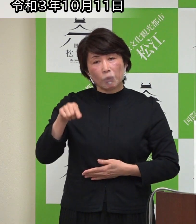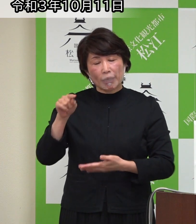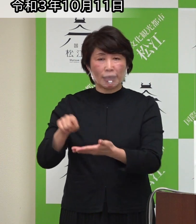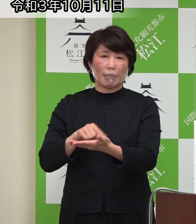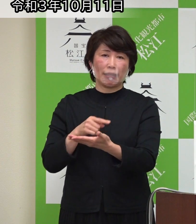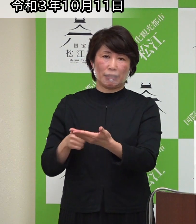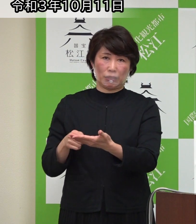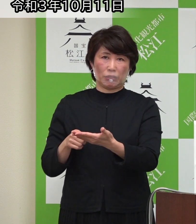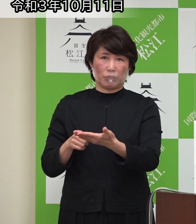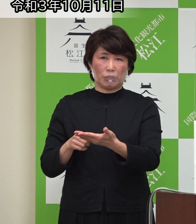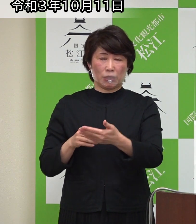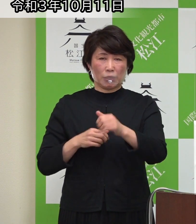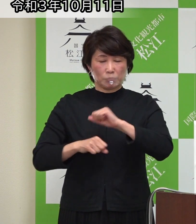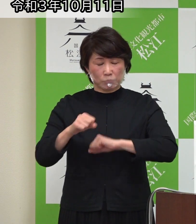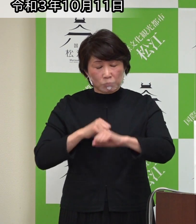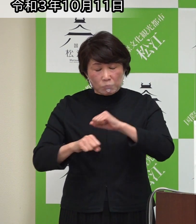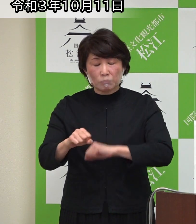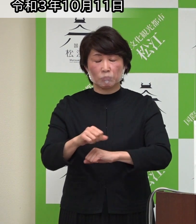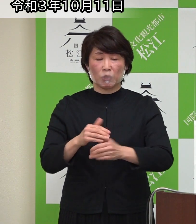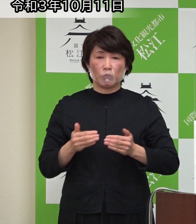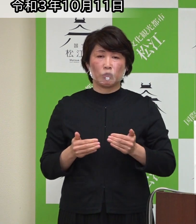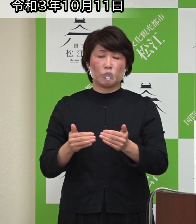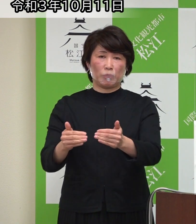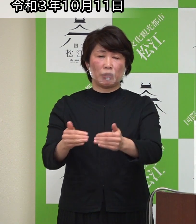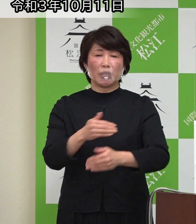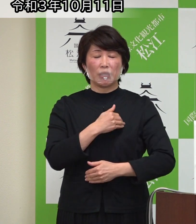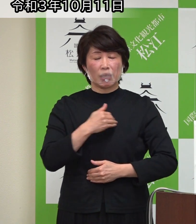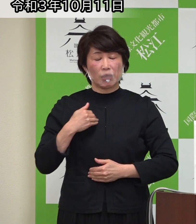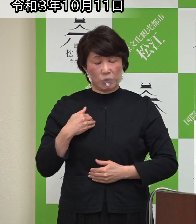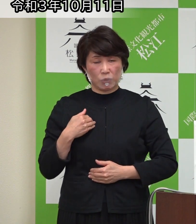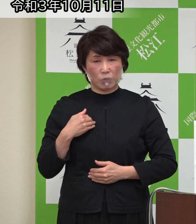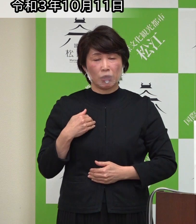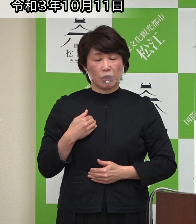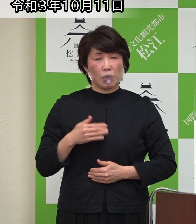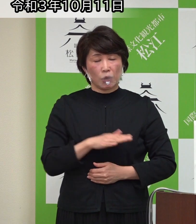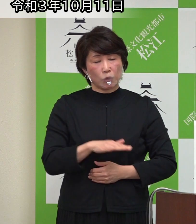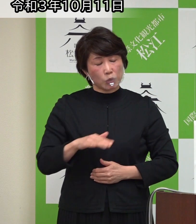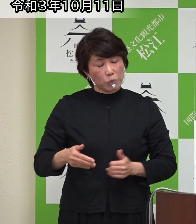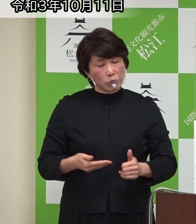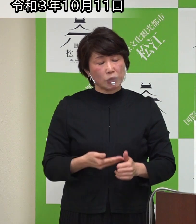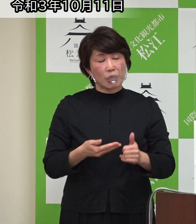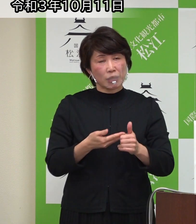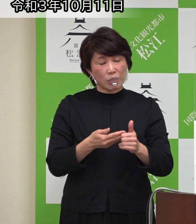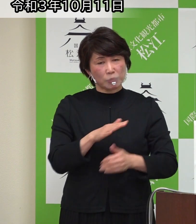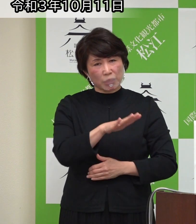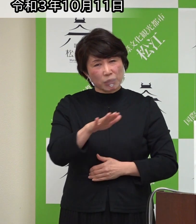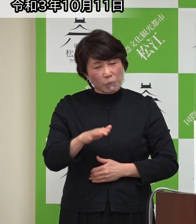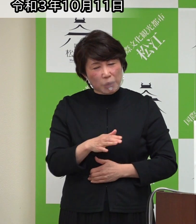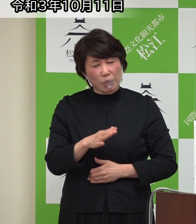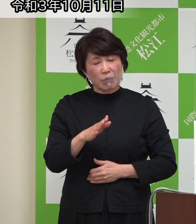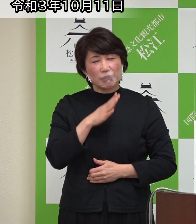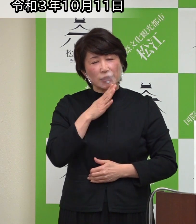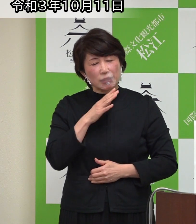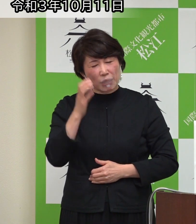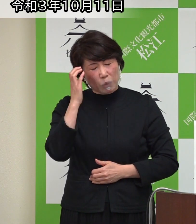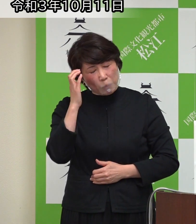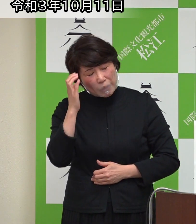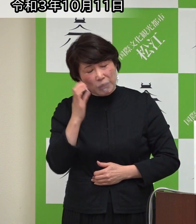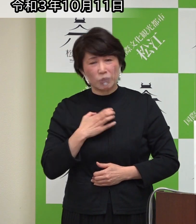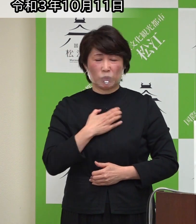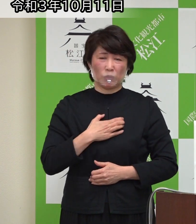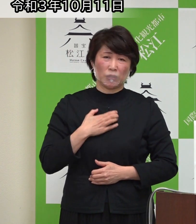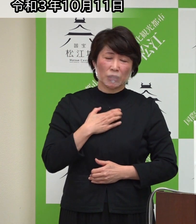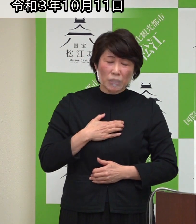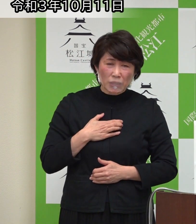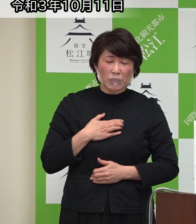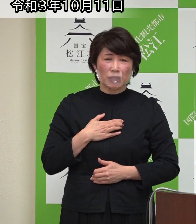今回のこの話というのも子育て世代の皆さんが実際に困ってらっしゃること、まあ、そこに端を発して、市役所としてどういった